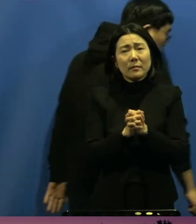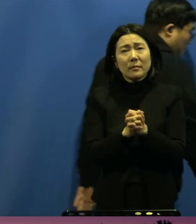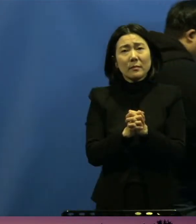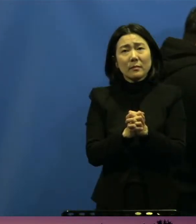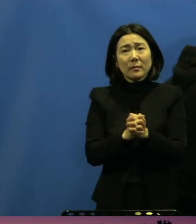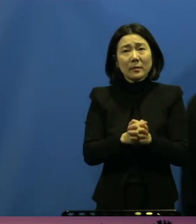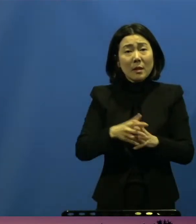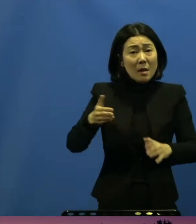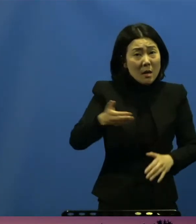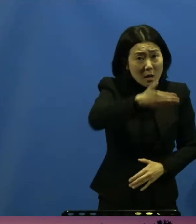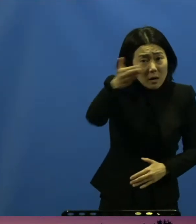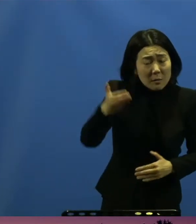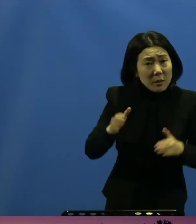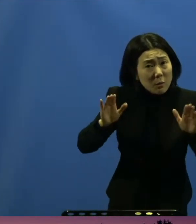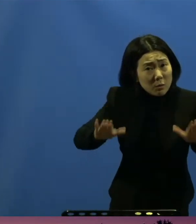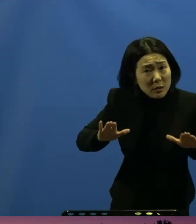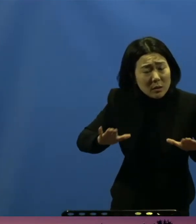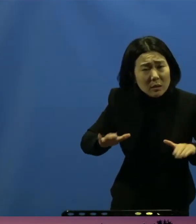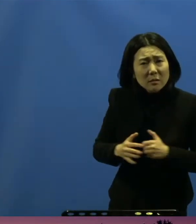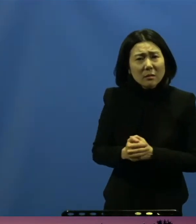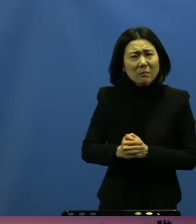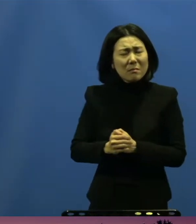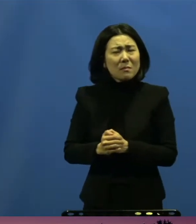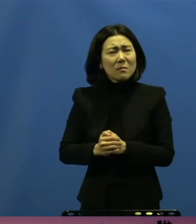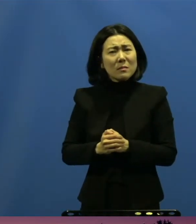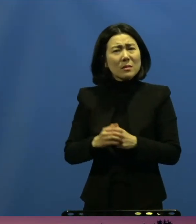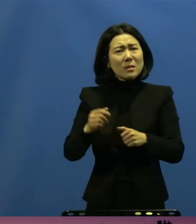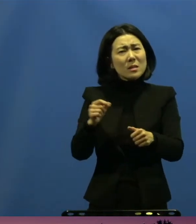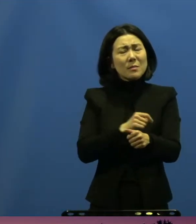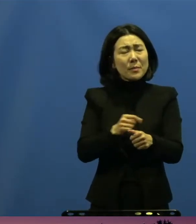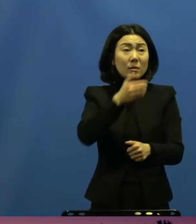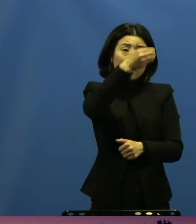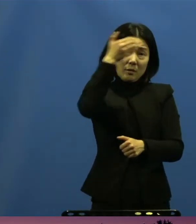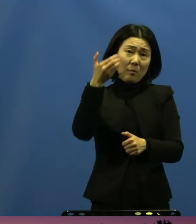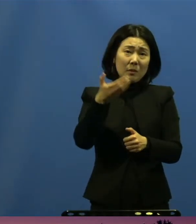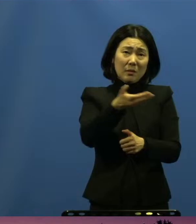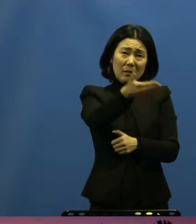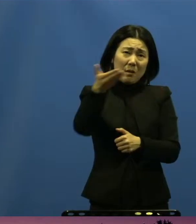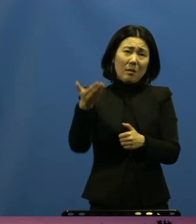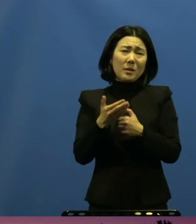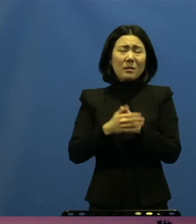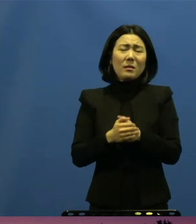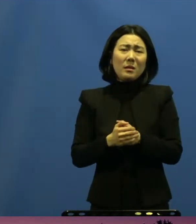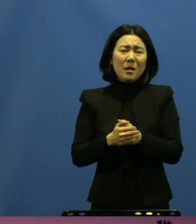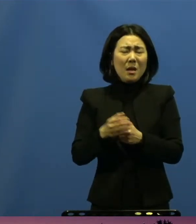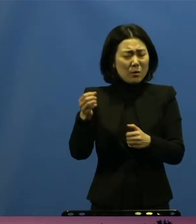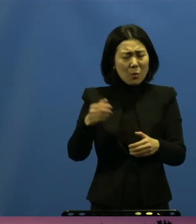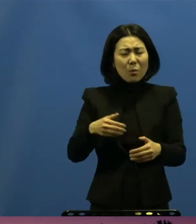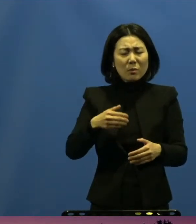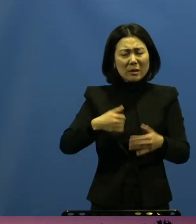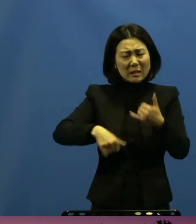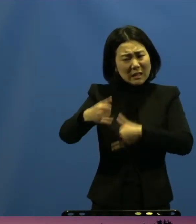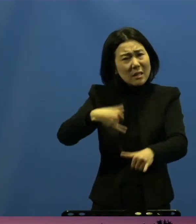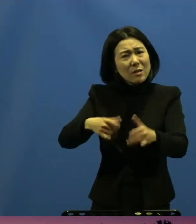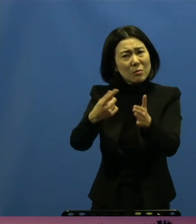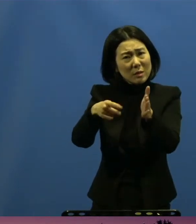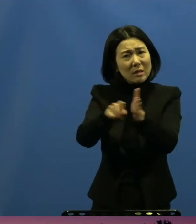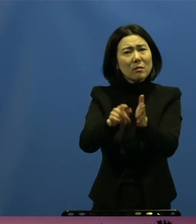아멘. 여러분, 오늘 우리 특별히 우리 젊은이들, 청년들을 위해서, 다음 세대를 위해서도 기도해 주시기를